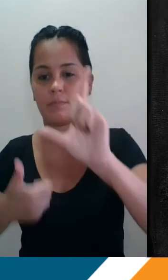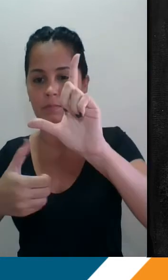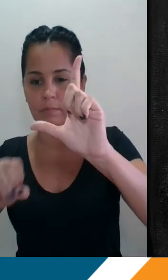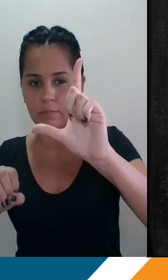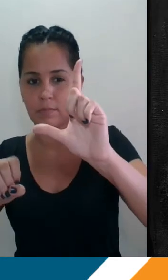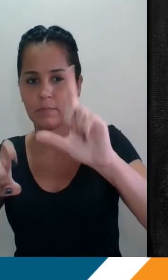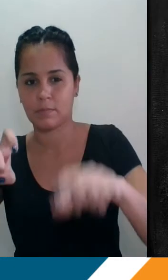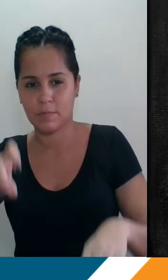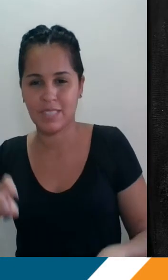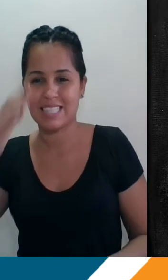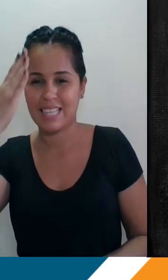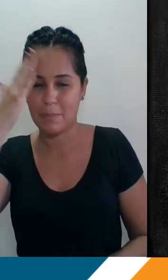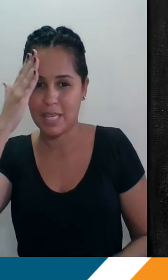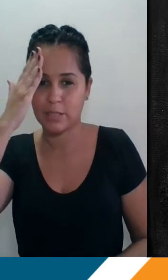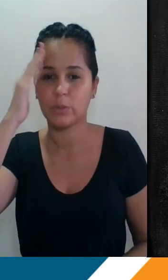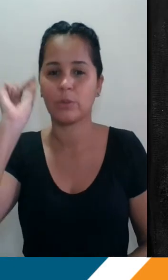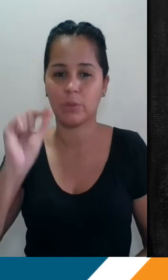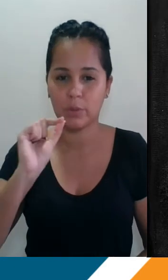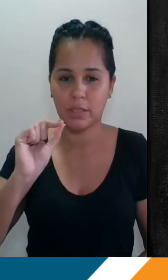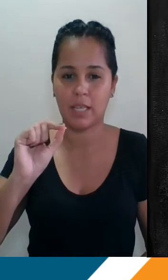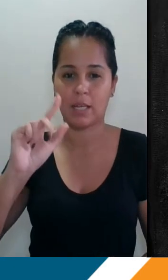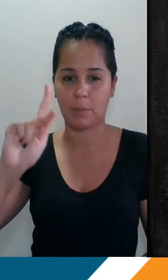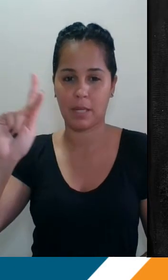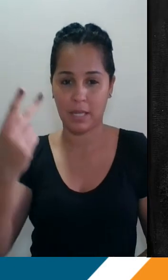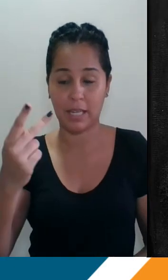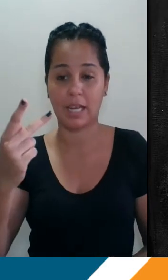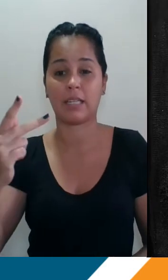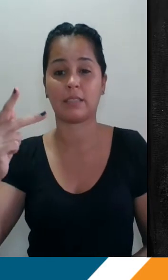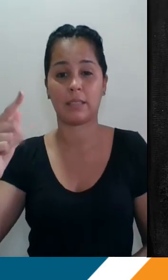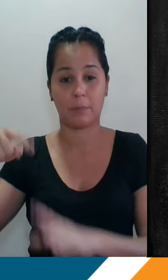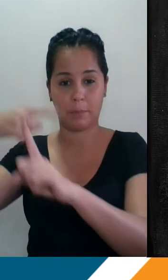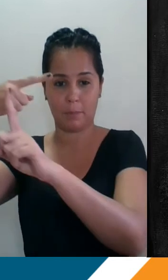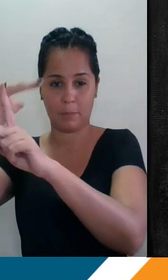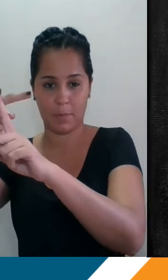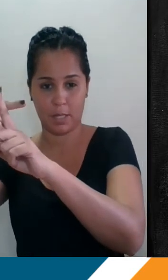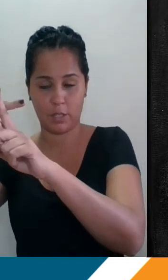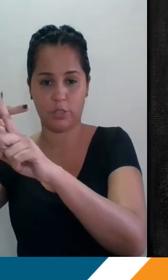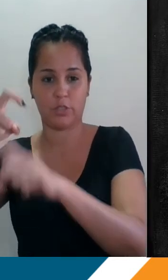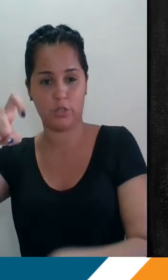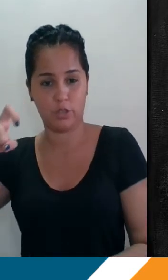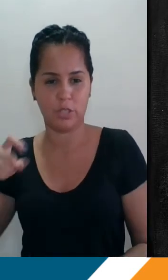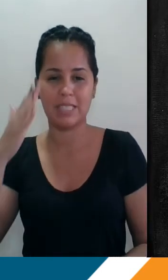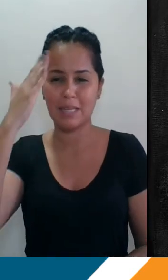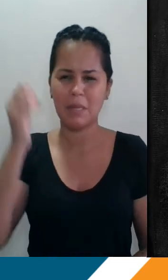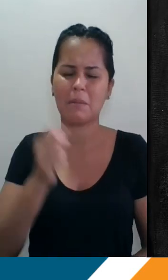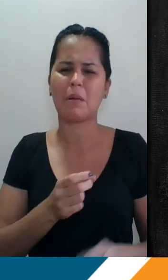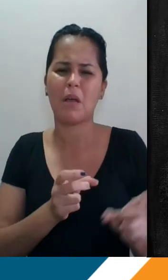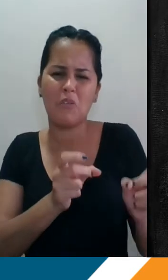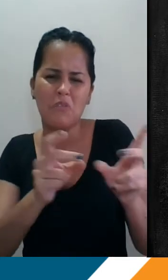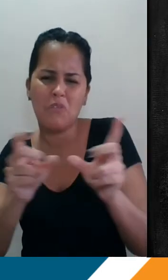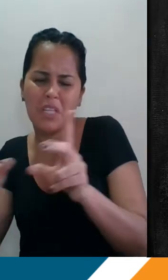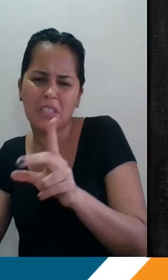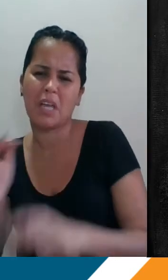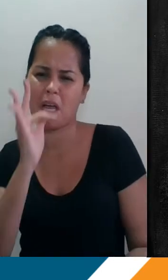concentração de íon hidrogênio, o H+. Para produzir a hidrangea cor-de-rosa de maior valor comercial, deve separar o